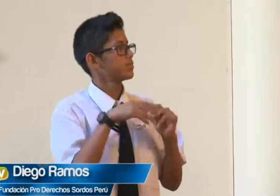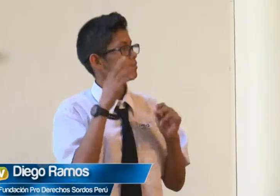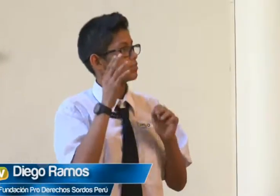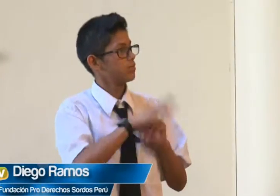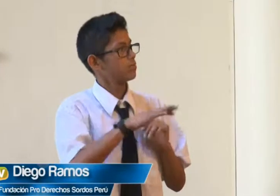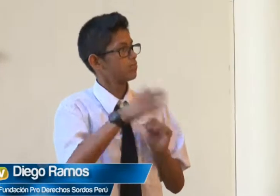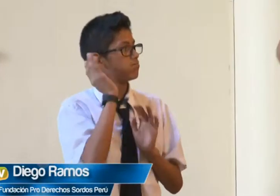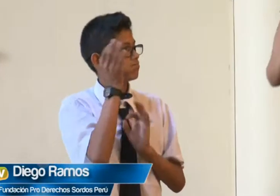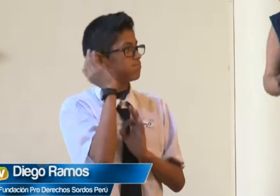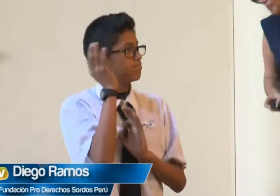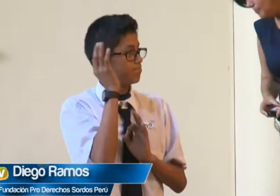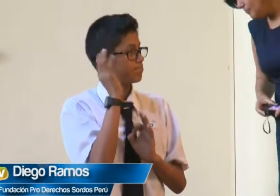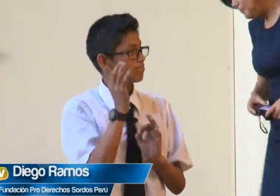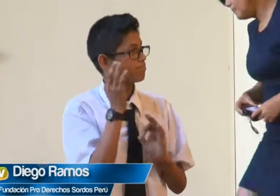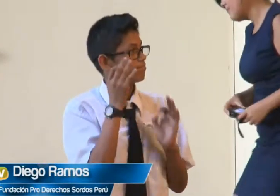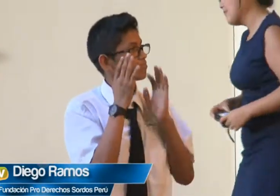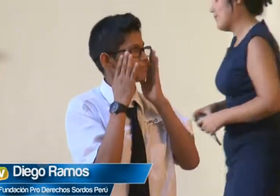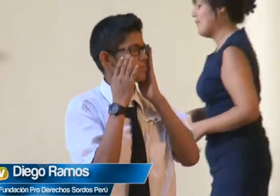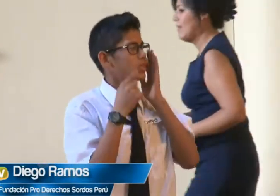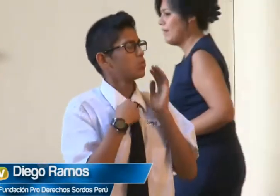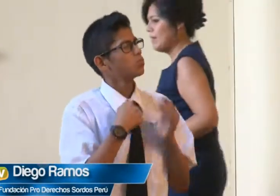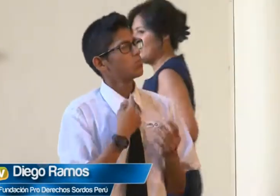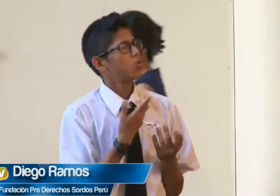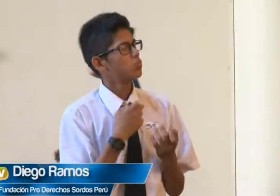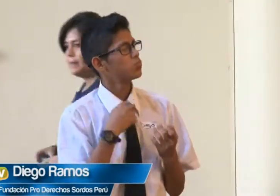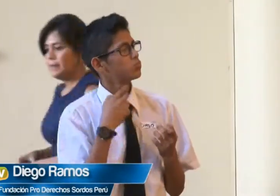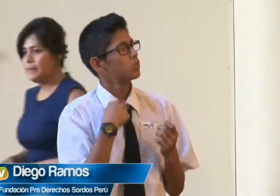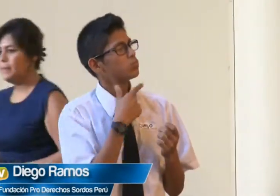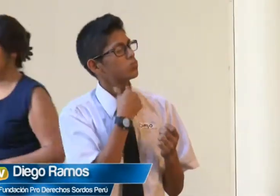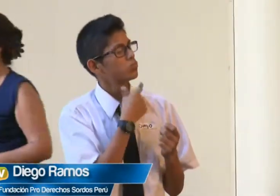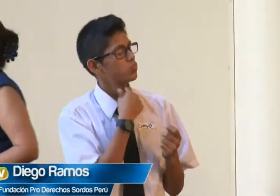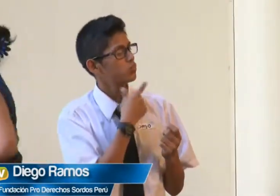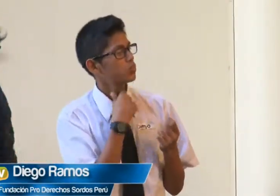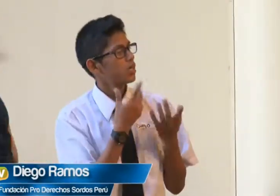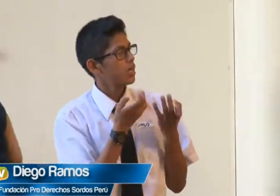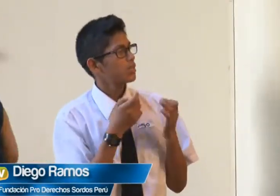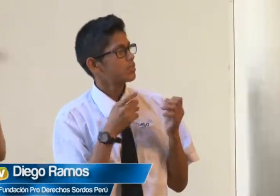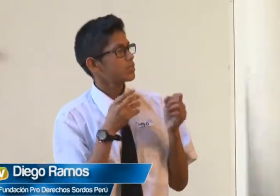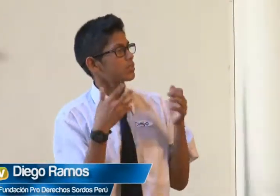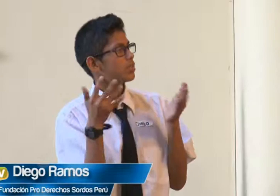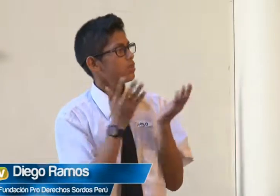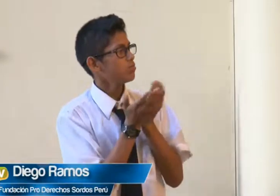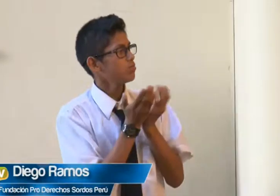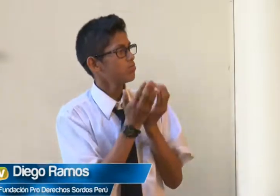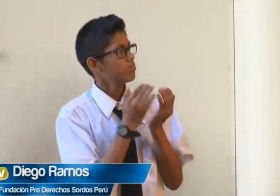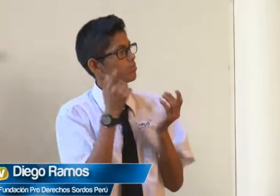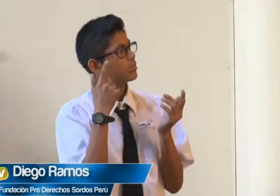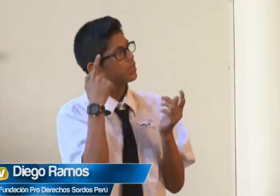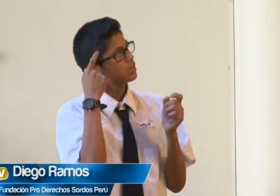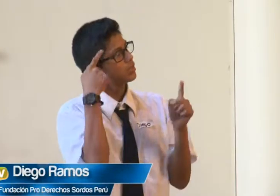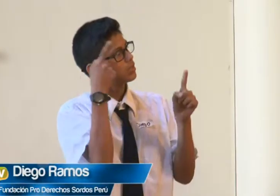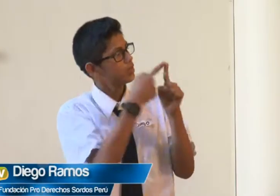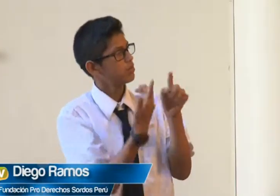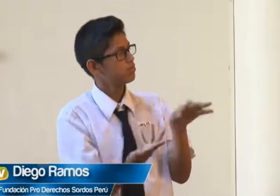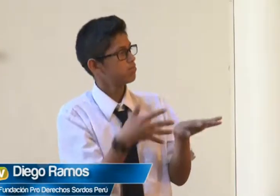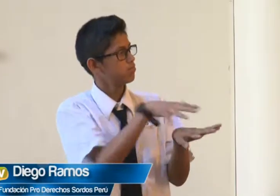permitirnos a nosotros los niños poder expresar lo que sentimos cómo me gustaría a mí que sea una escuela